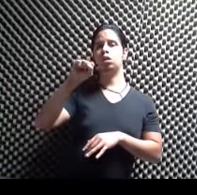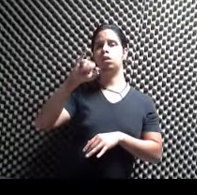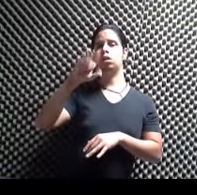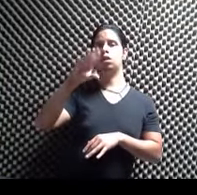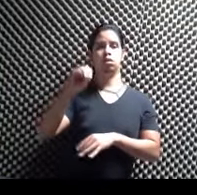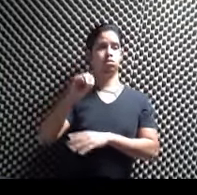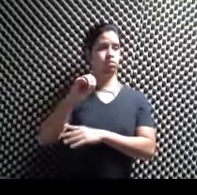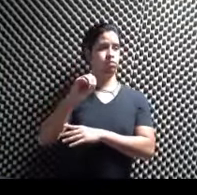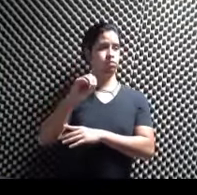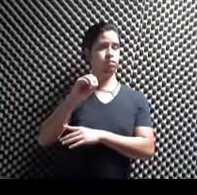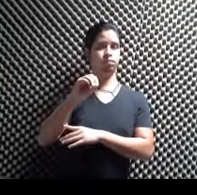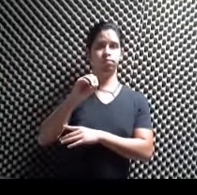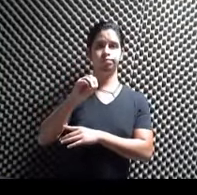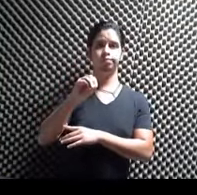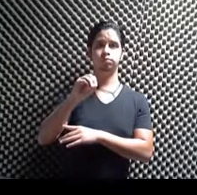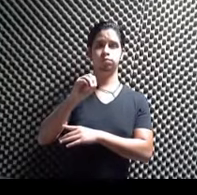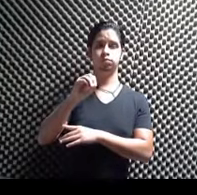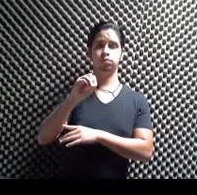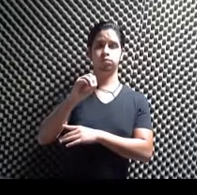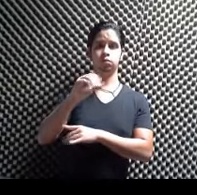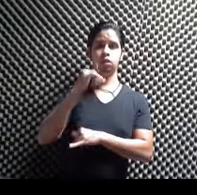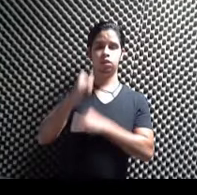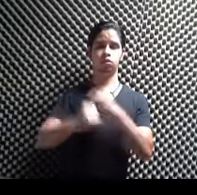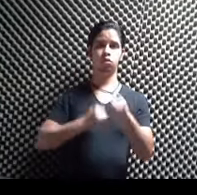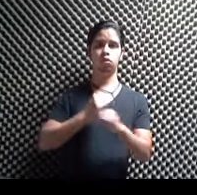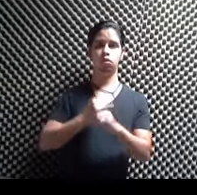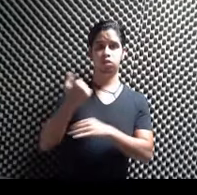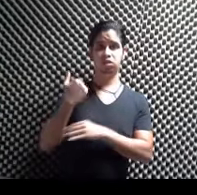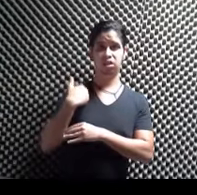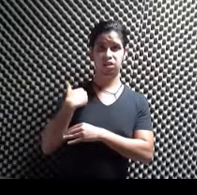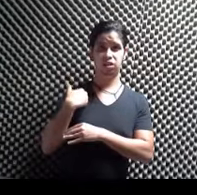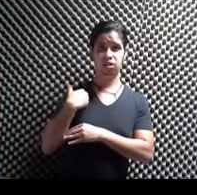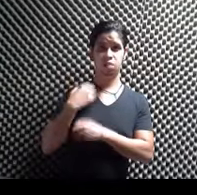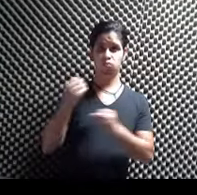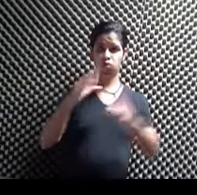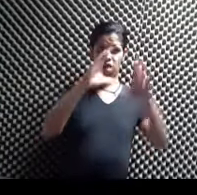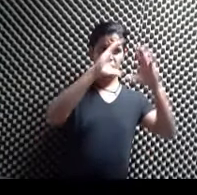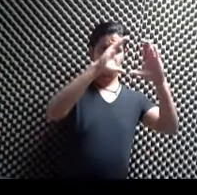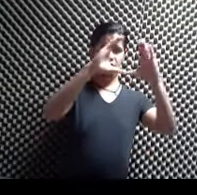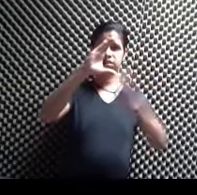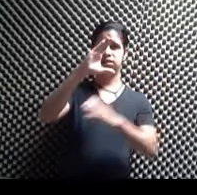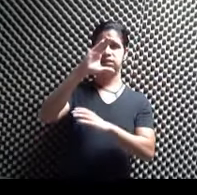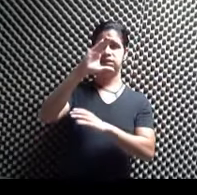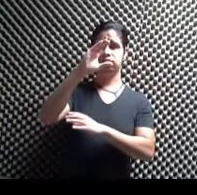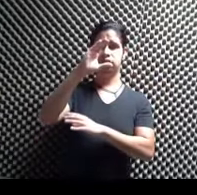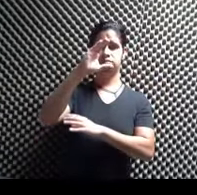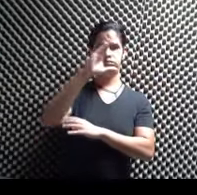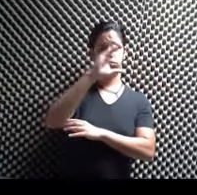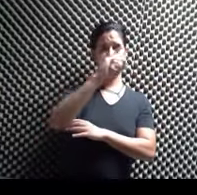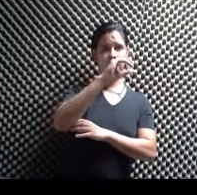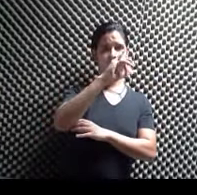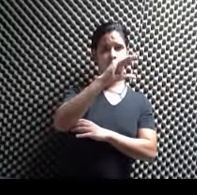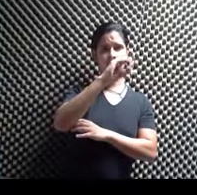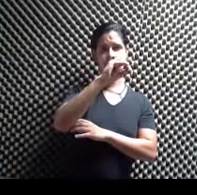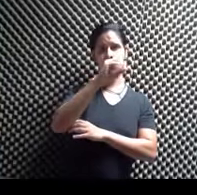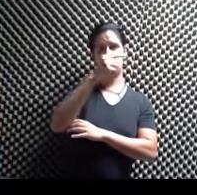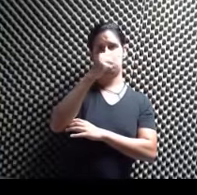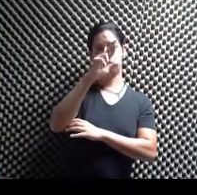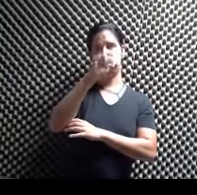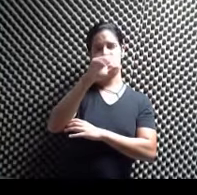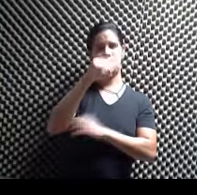El Instituto de Cultura. Sí, el instituto tiene una discografía que si entran a la fundación en el vestíbulo van a ver parte de esas